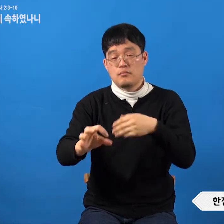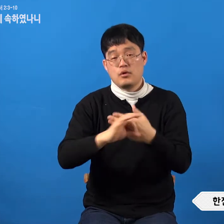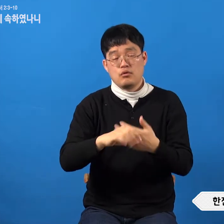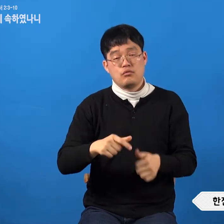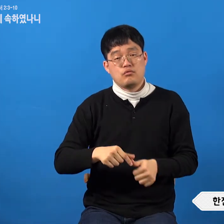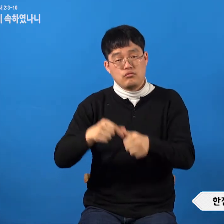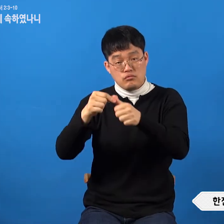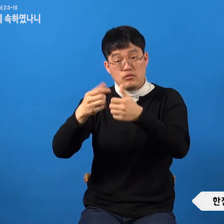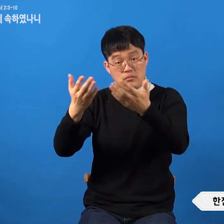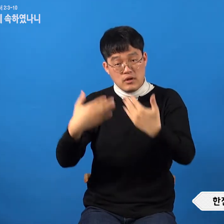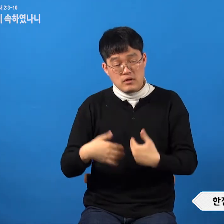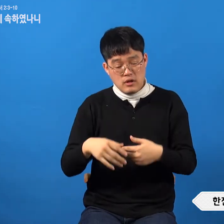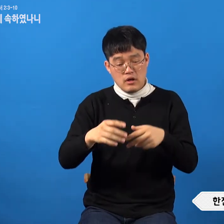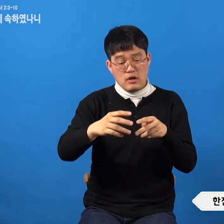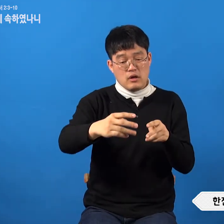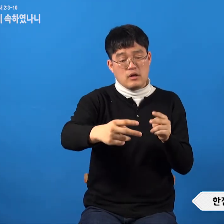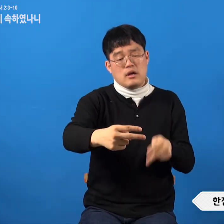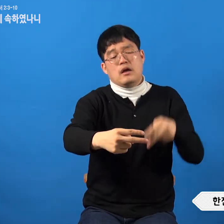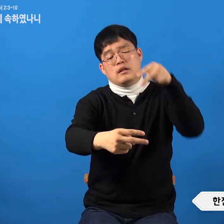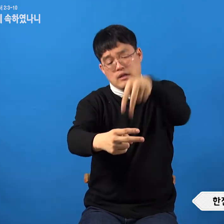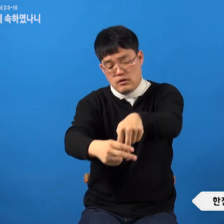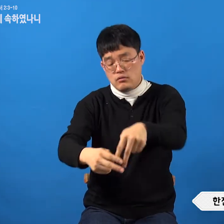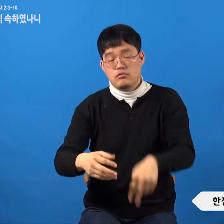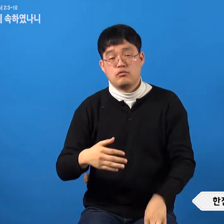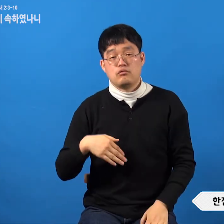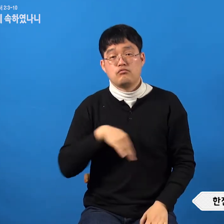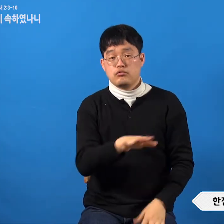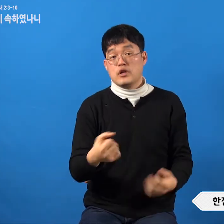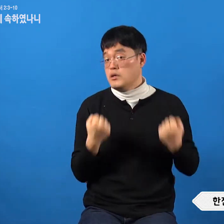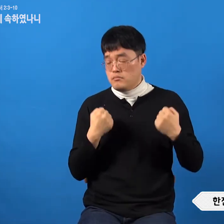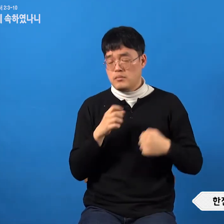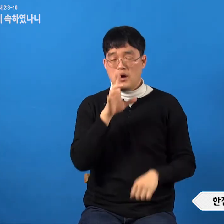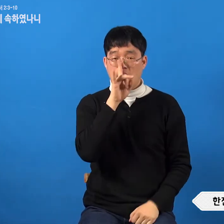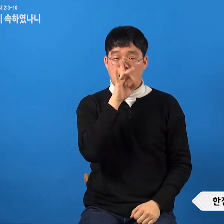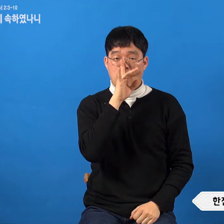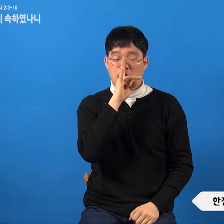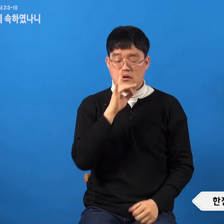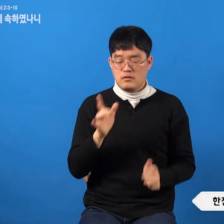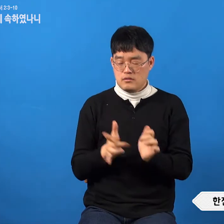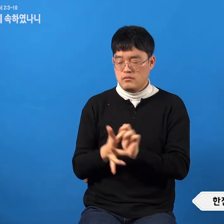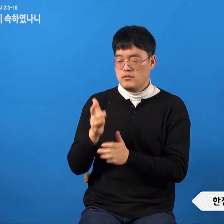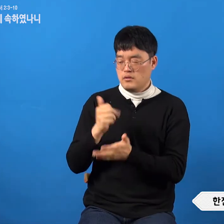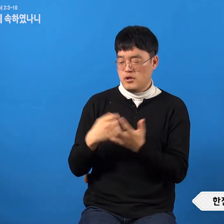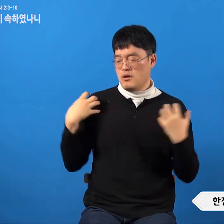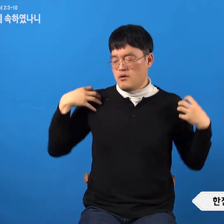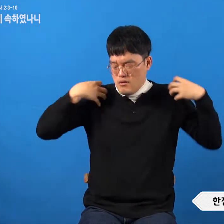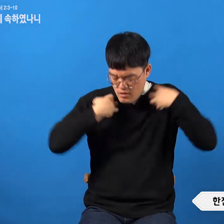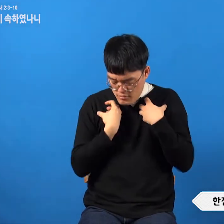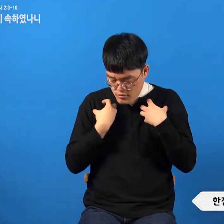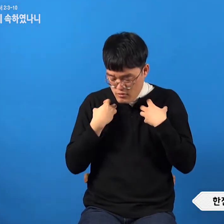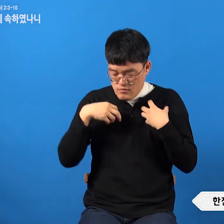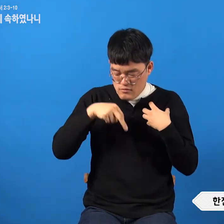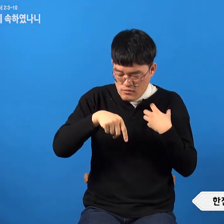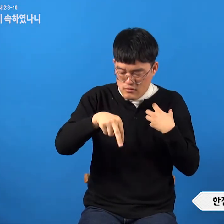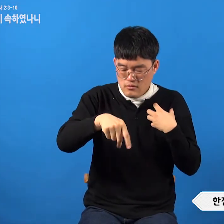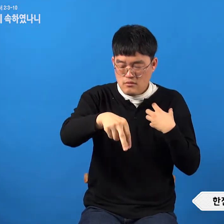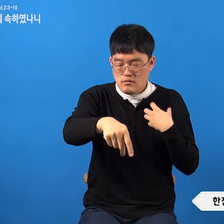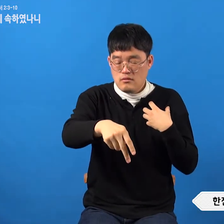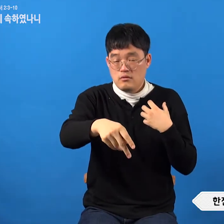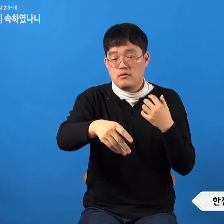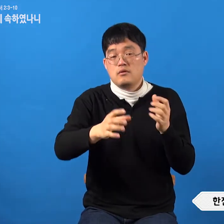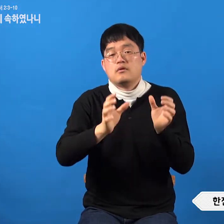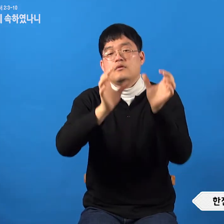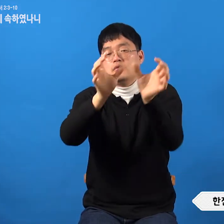그 타는 것마저도 우리 힘으로 할 수 있는 것이 아니라 주님이 우리를 업고 태워주십니다. 다른 말로